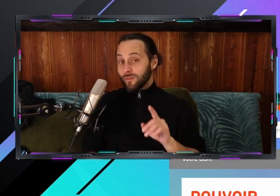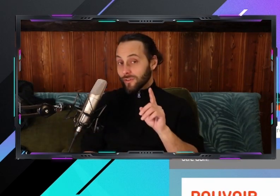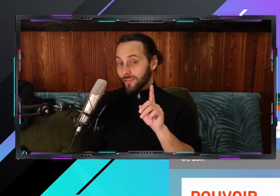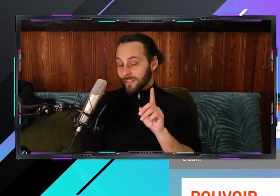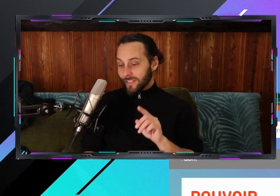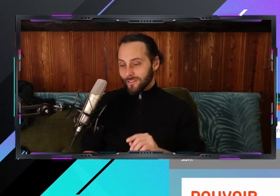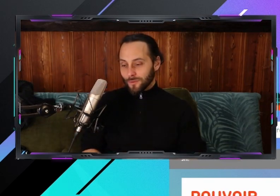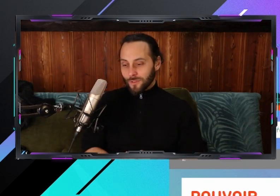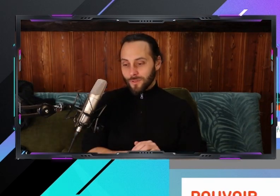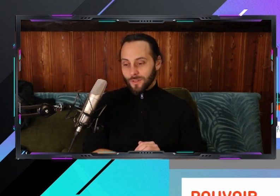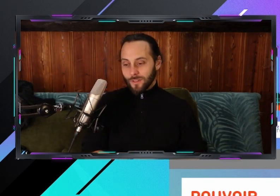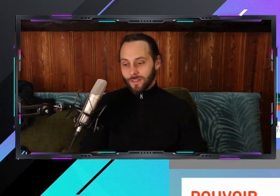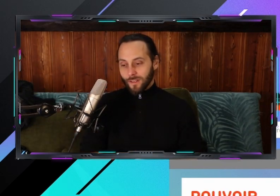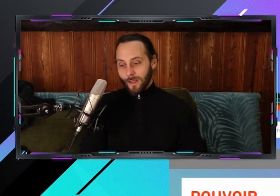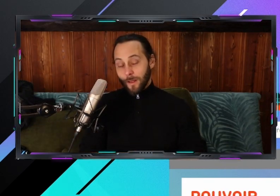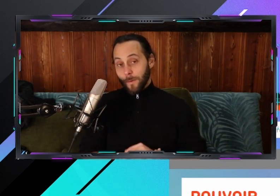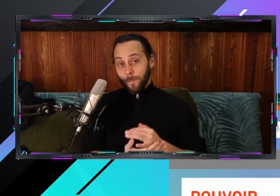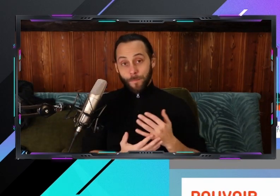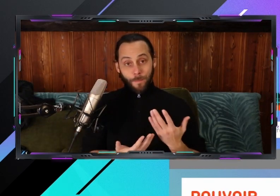Malade, on le connaît, hein, donc...